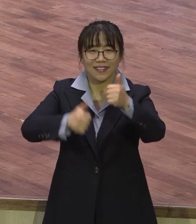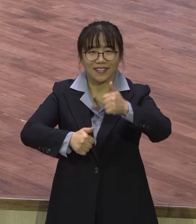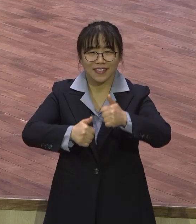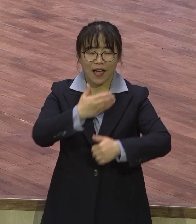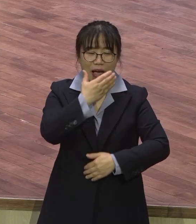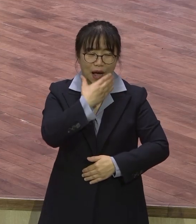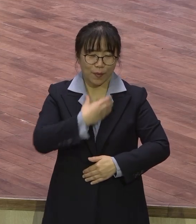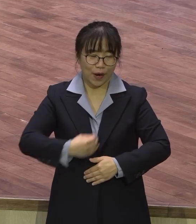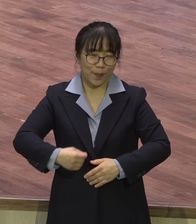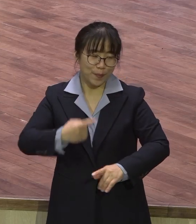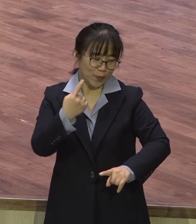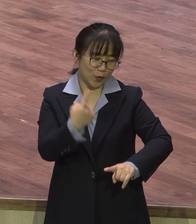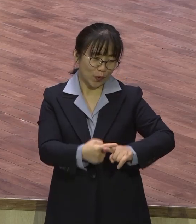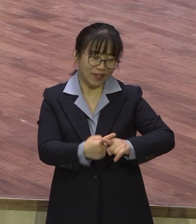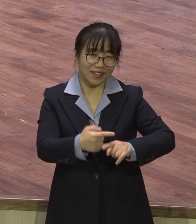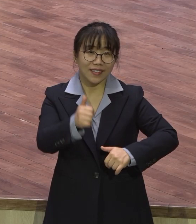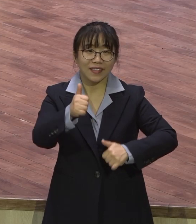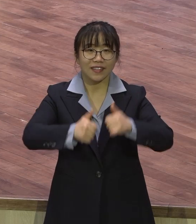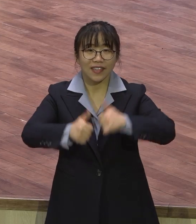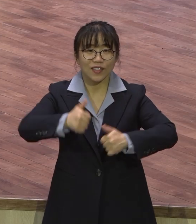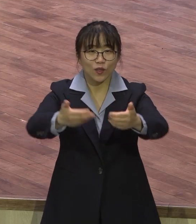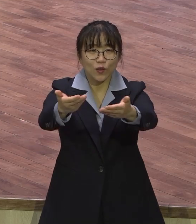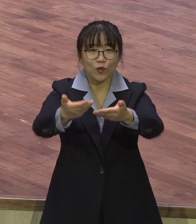당했던 시험을 한다 하면 어떻게 하시겠어요